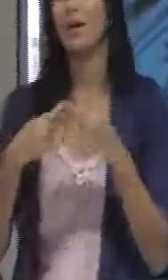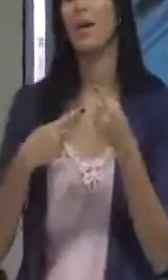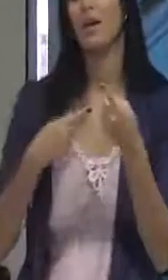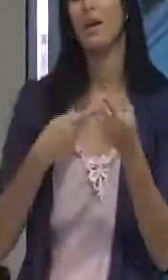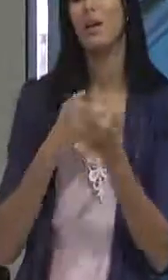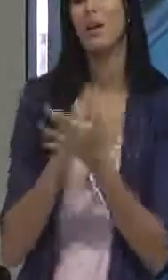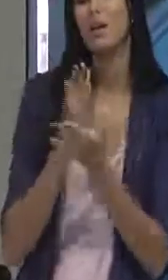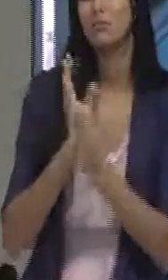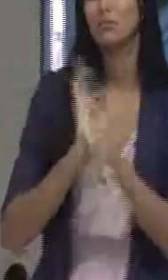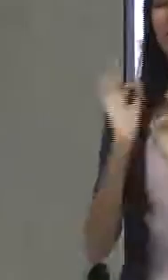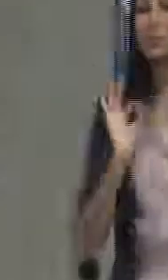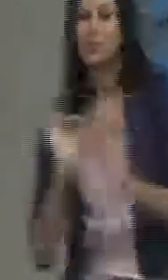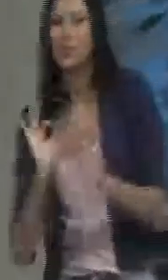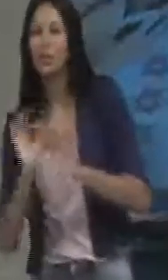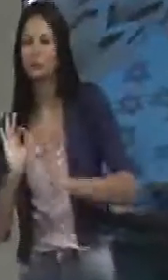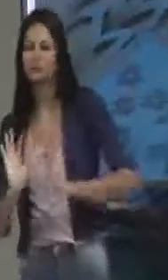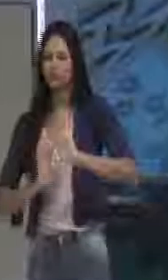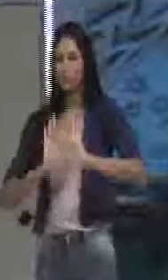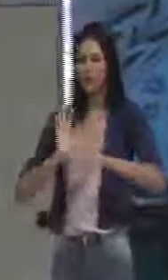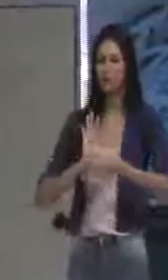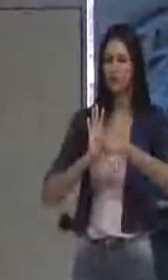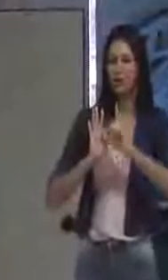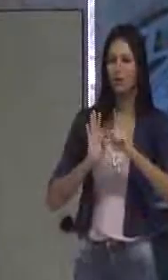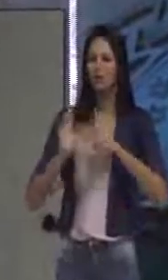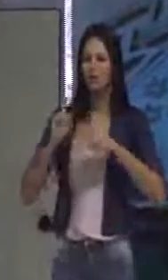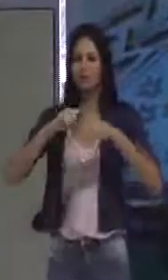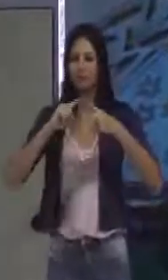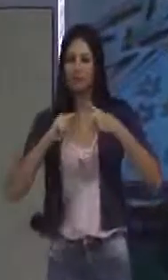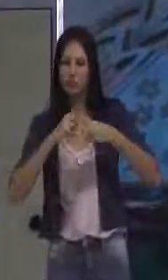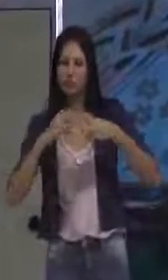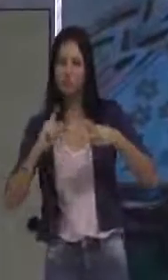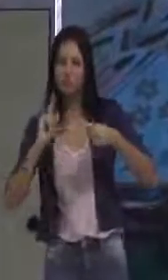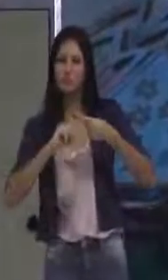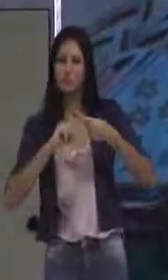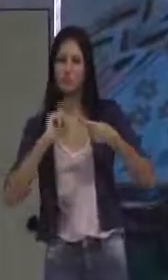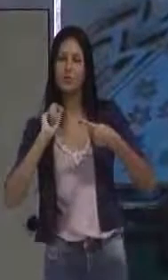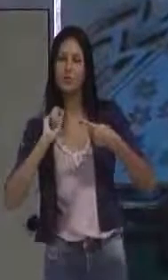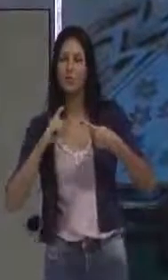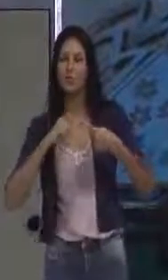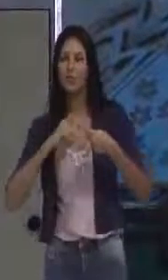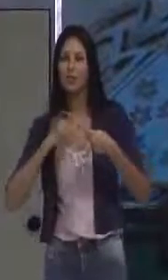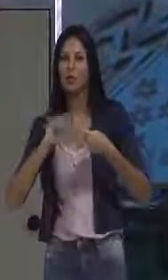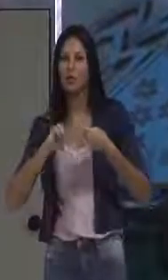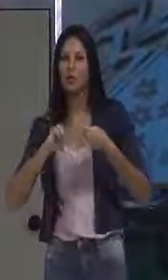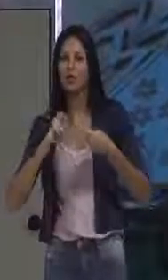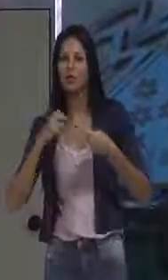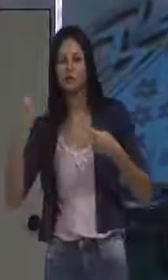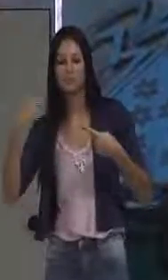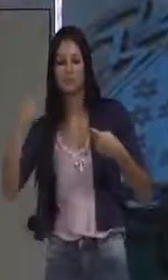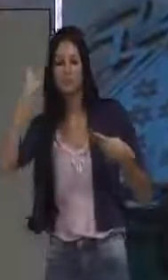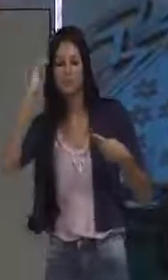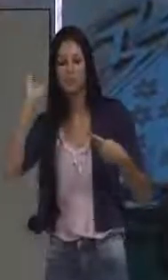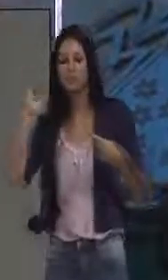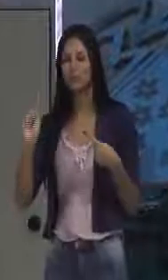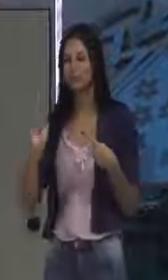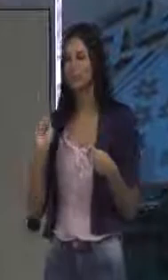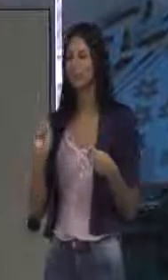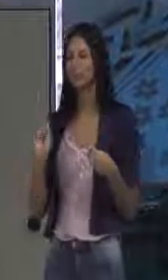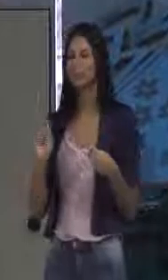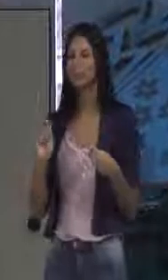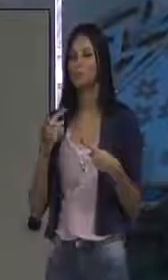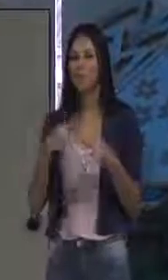cuidado, ele tem dois aspectos aí que determinam esse custo. Primeiro, que é uma coisa interessante da gente entender,